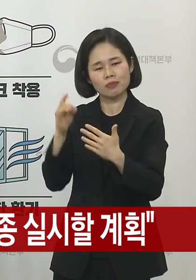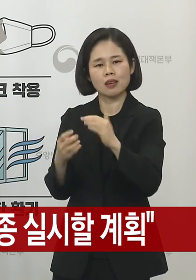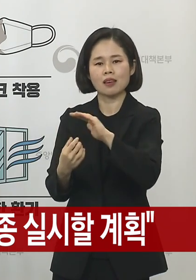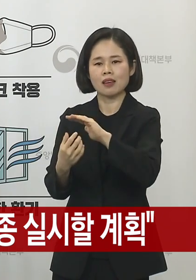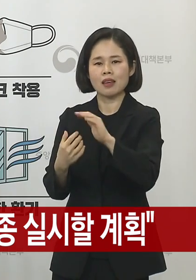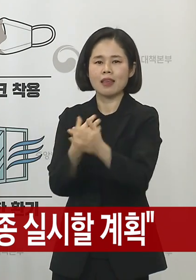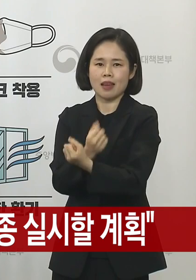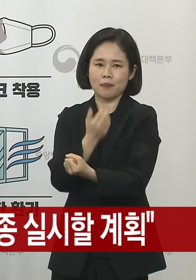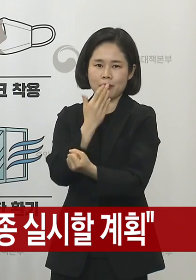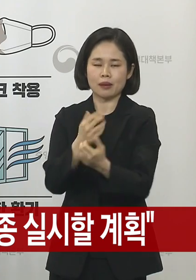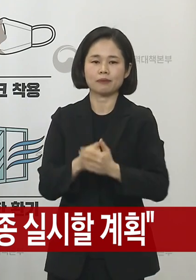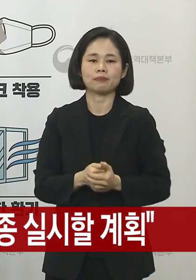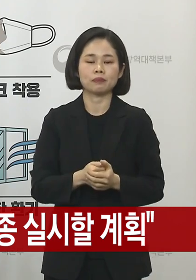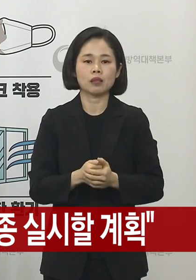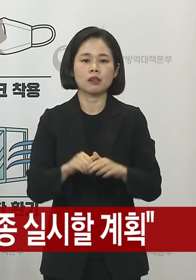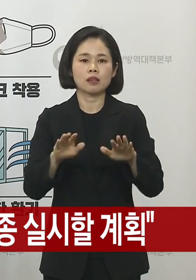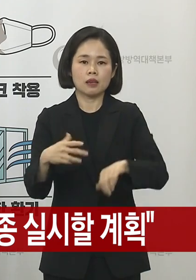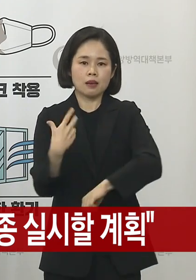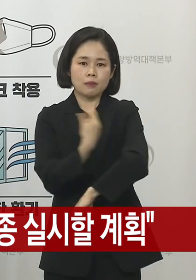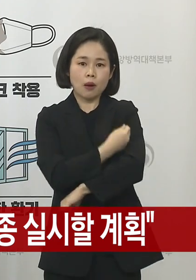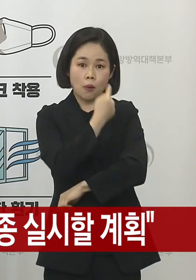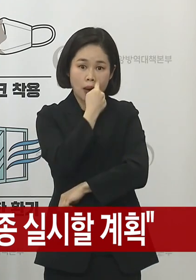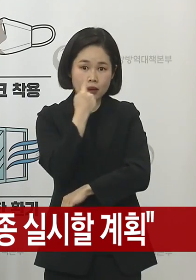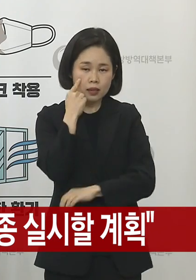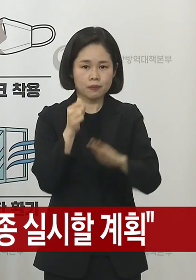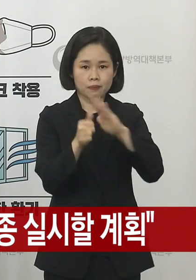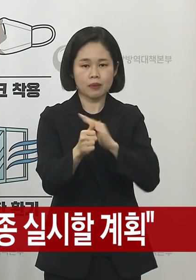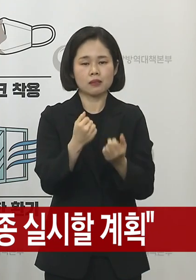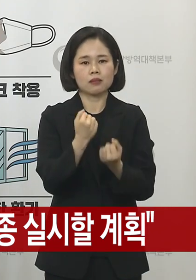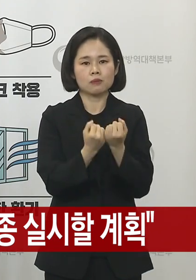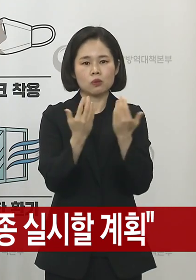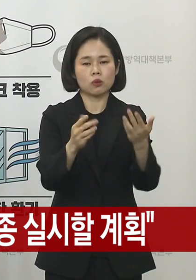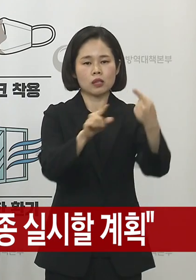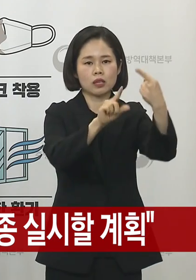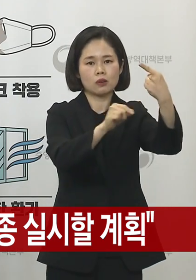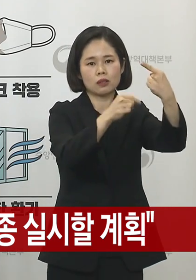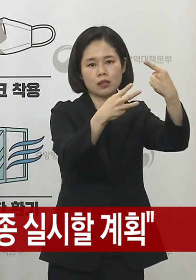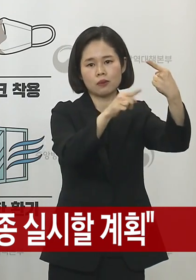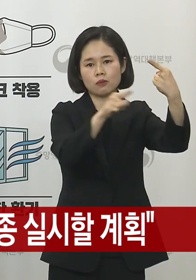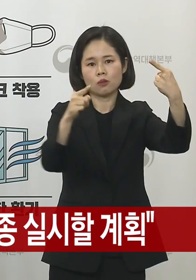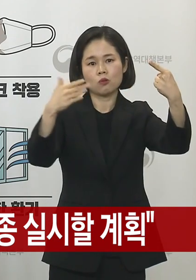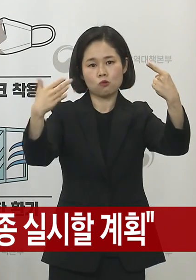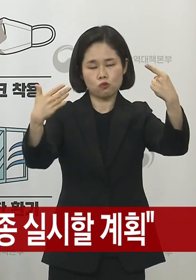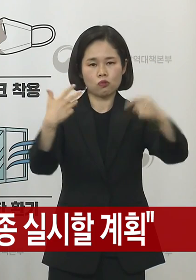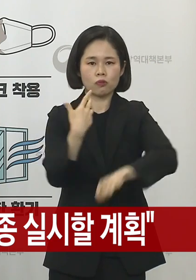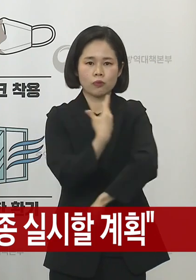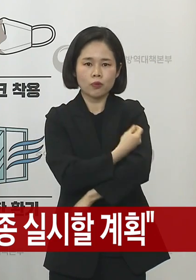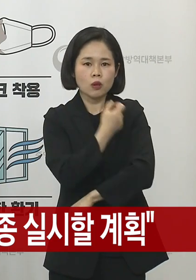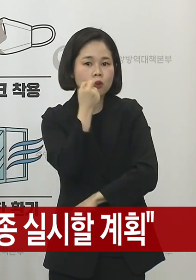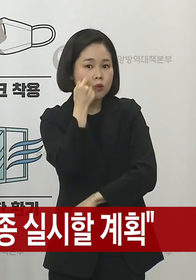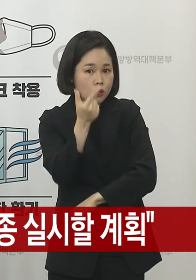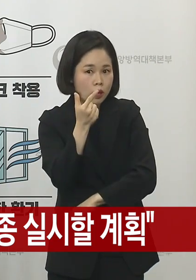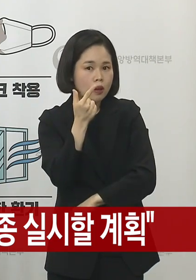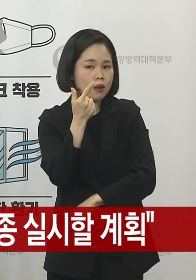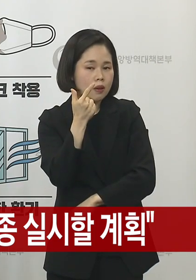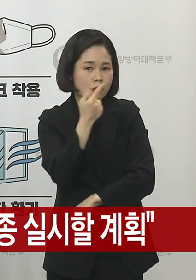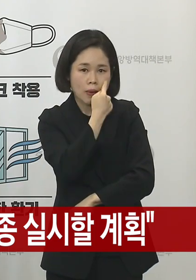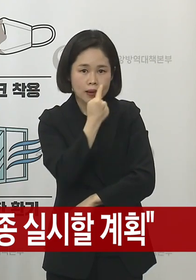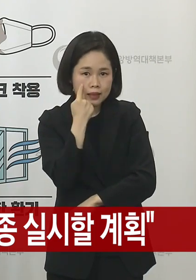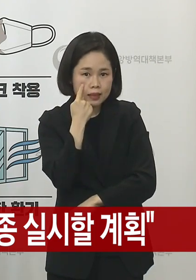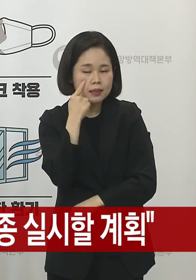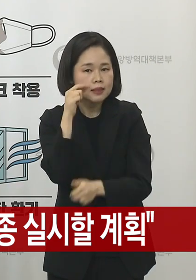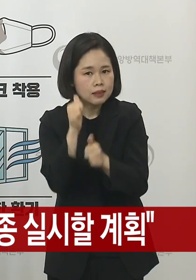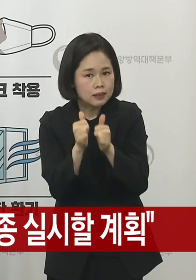다음은 방역패스 관련 안내입니다. 1월 3일부터 9일까지인 접종증명 유효기간의 계도기간이 다음 주